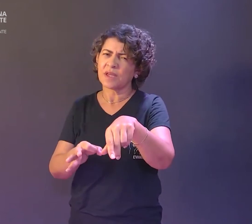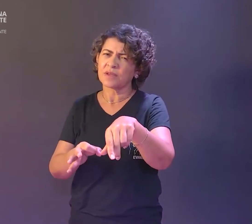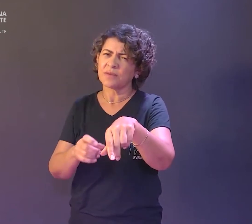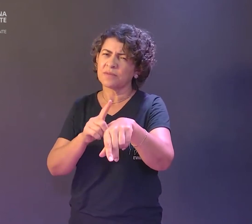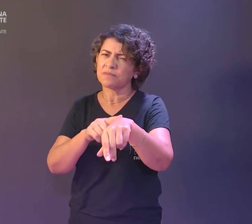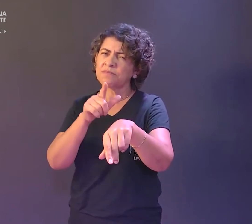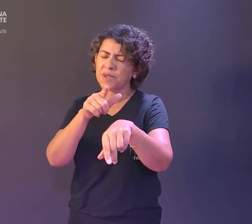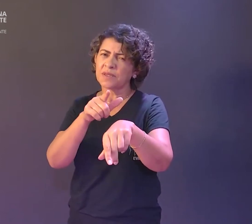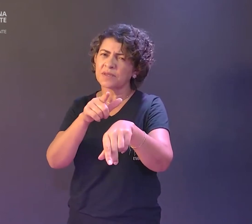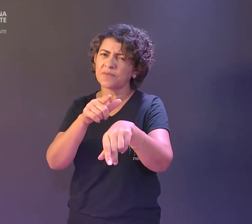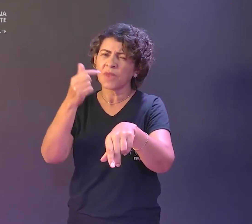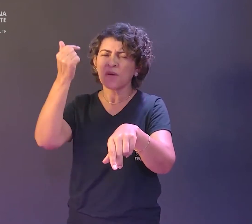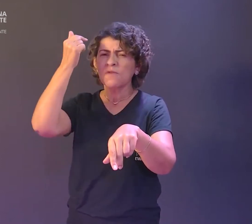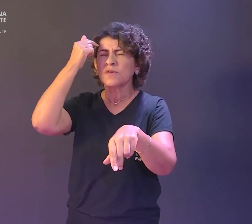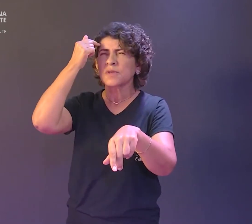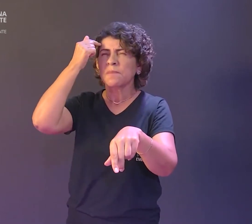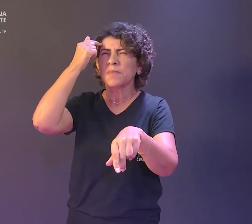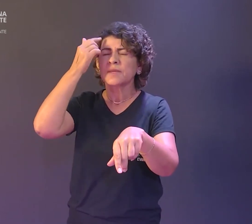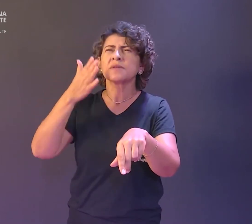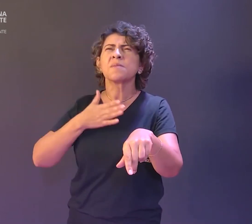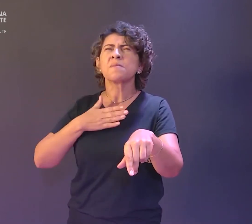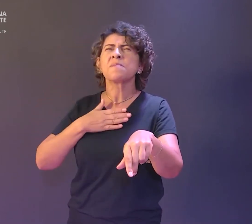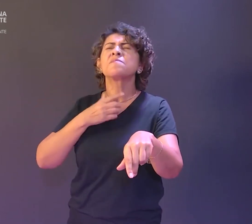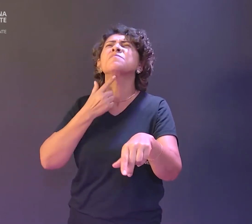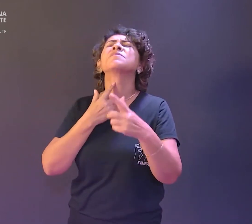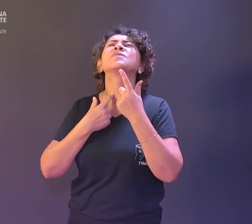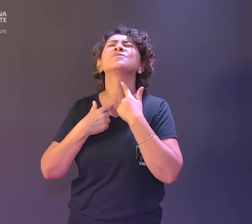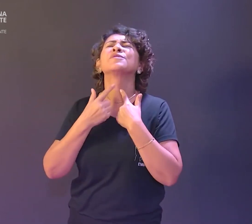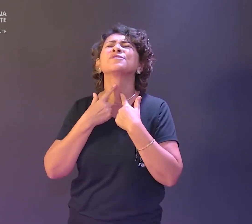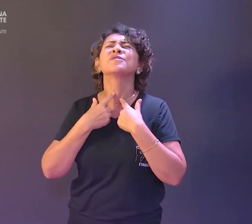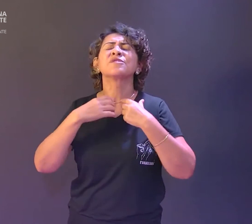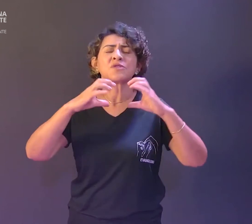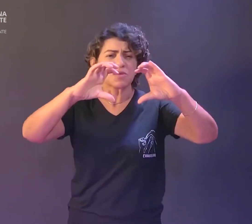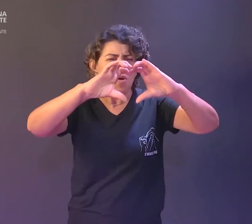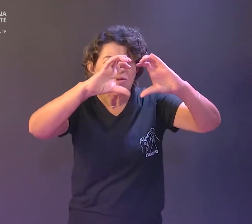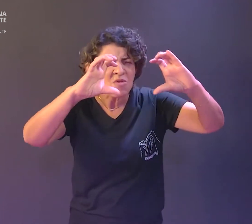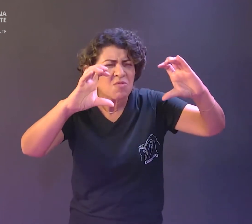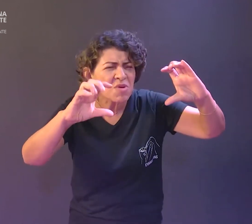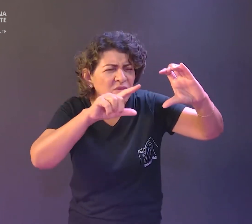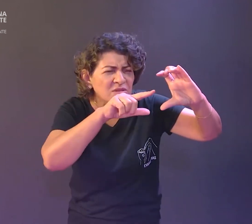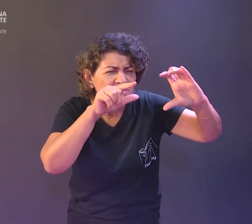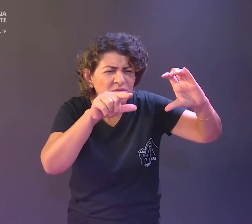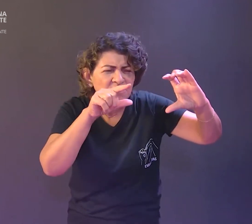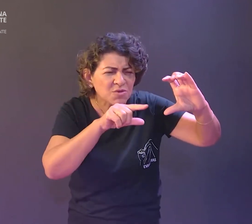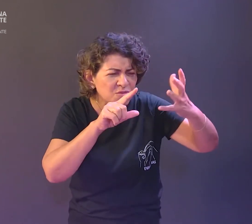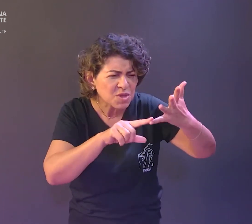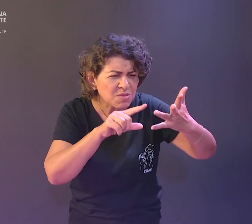pode renunciar aos seus desejos do coração. Deixe que o Senhor lhe mostre os ídolos que precisam